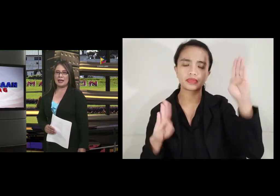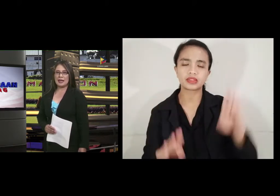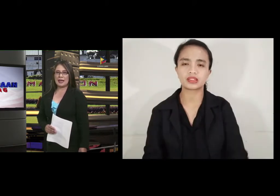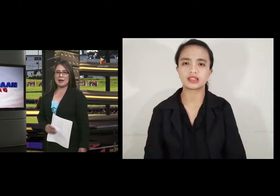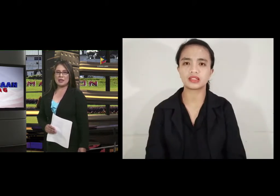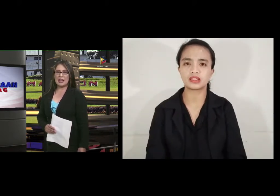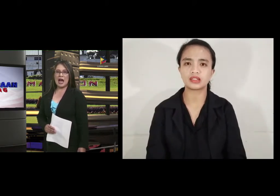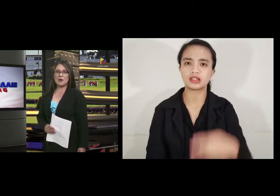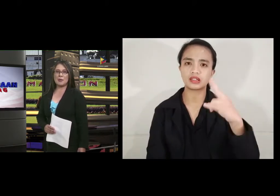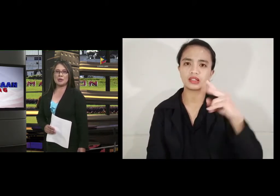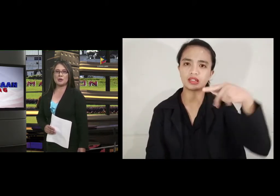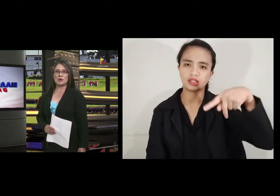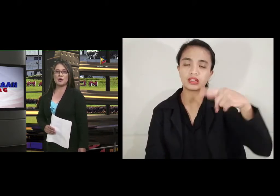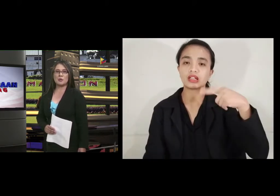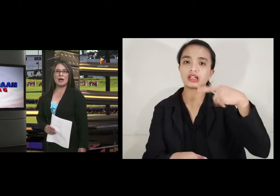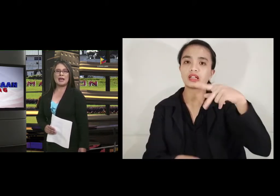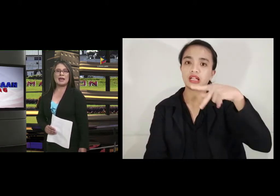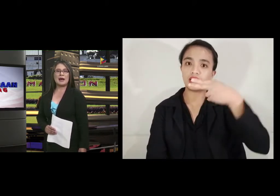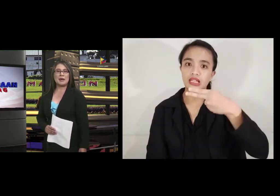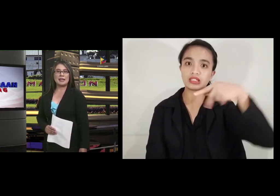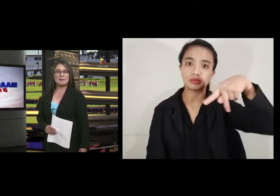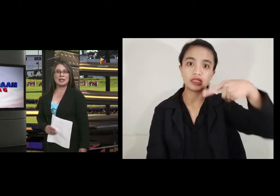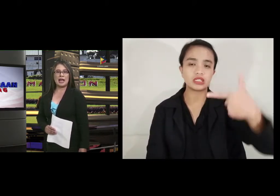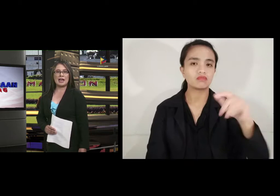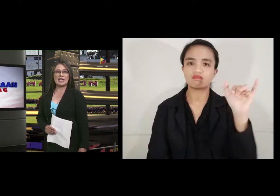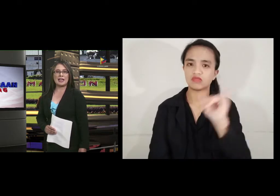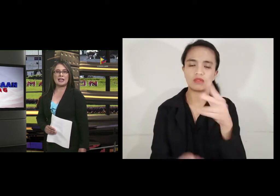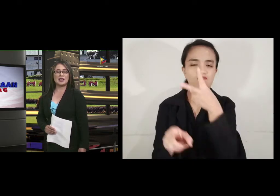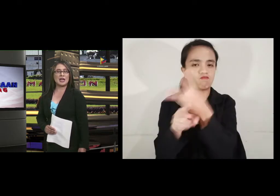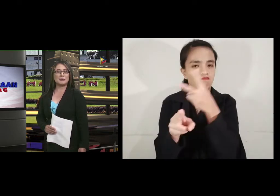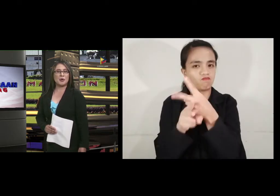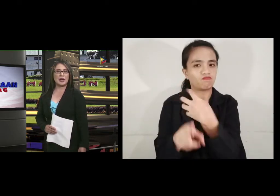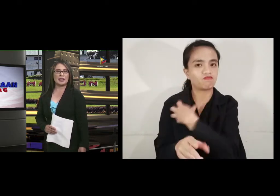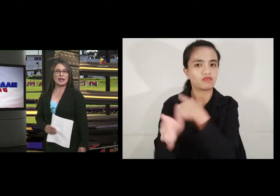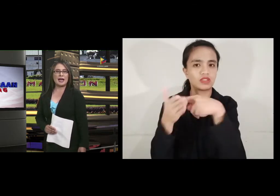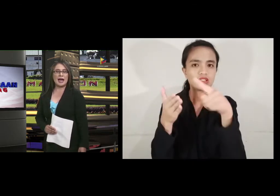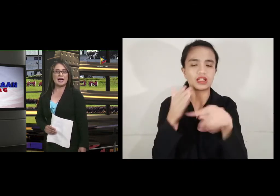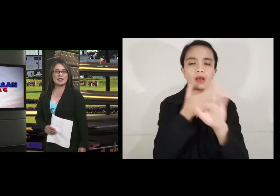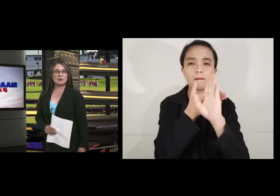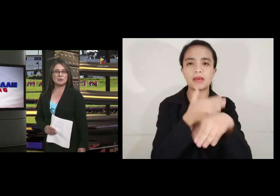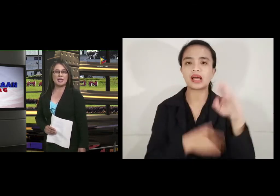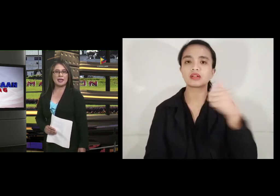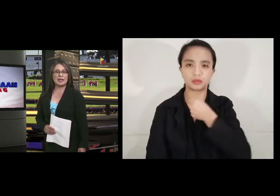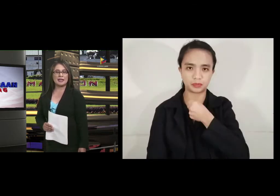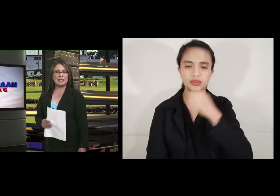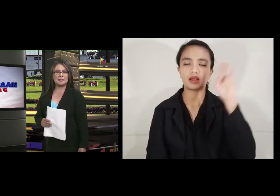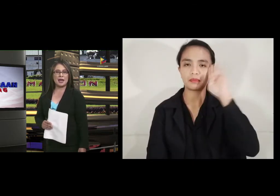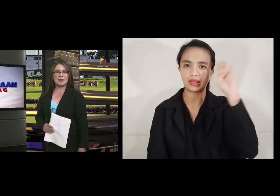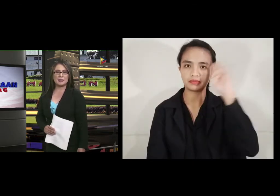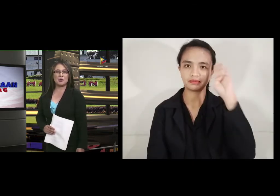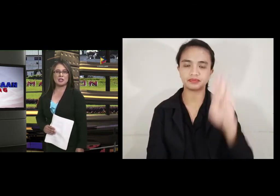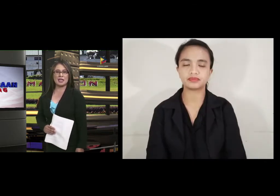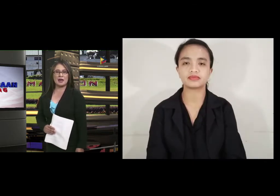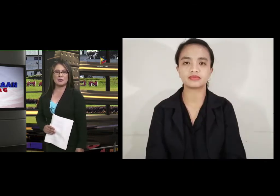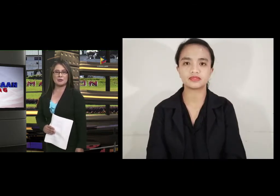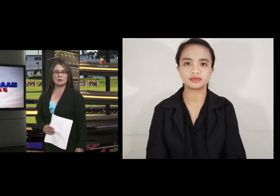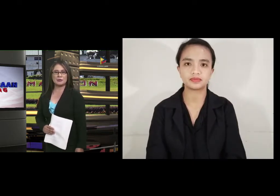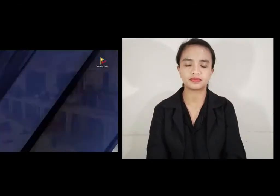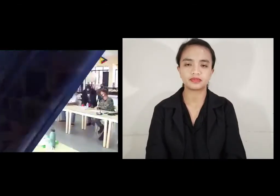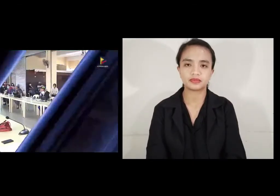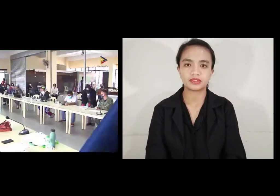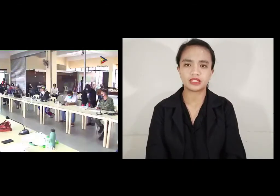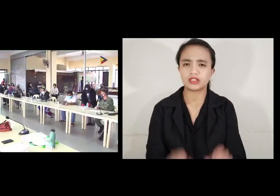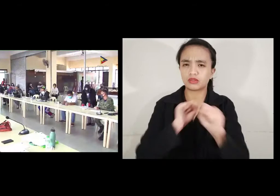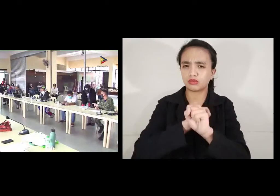Benguet. Kamang ti Highway Patrol Group nakabantay met lang kadagiti checkpoint. Agsubsubli ni Breves Bulsaw.